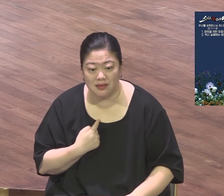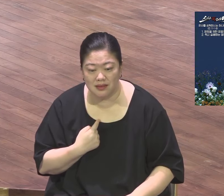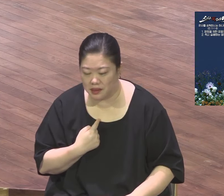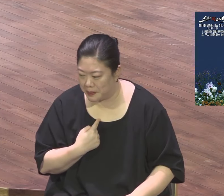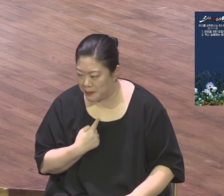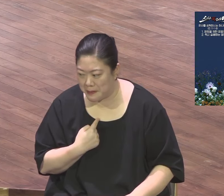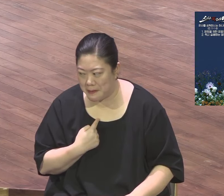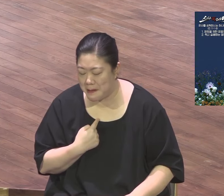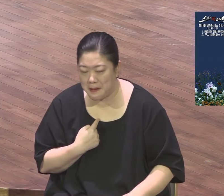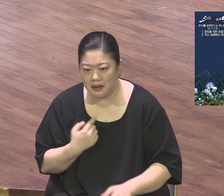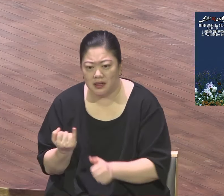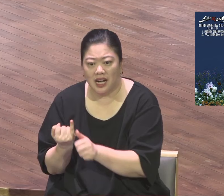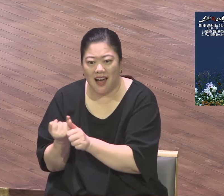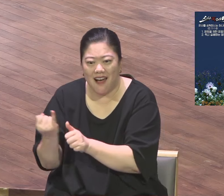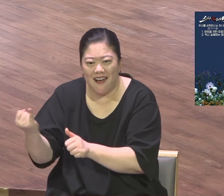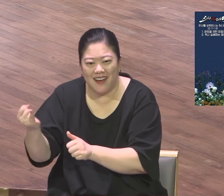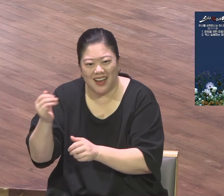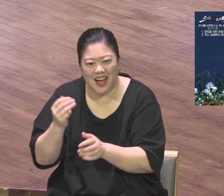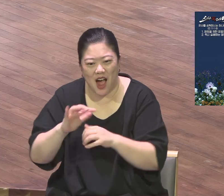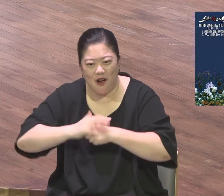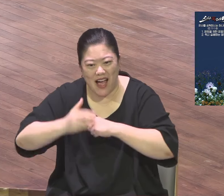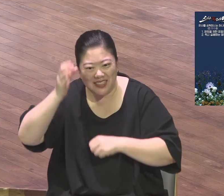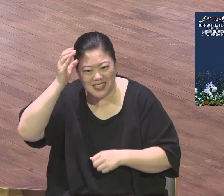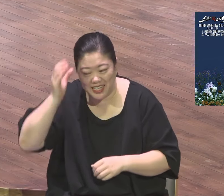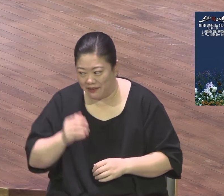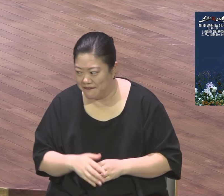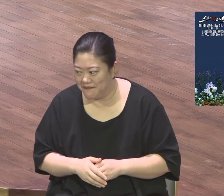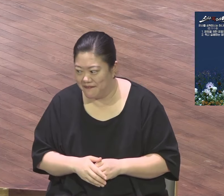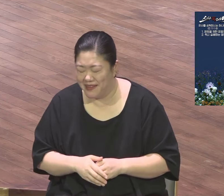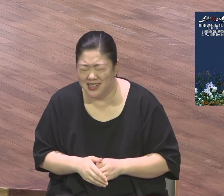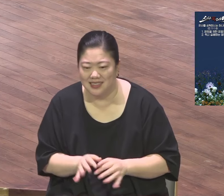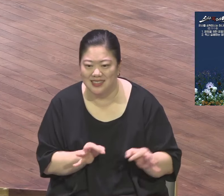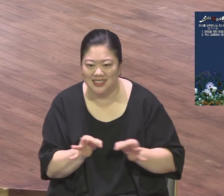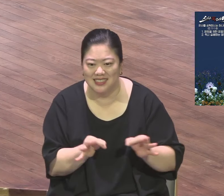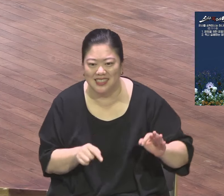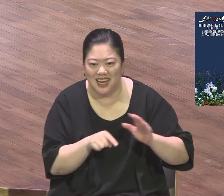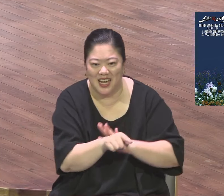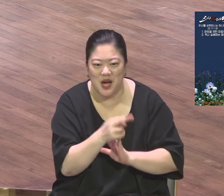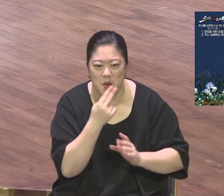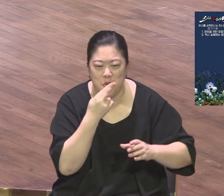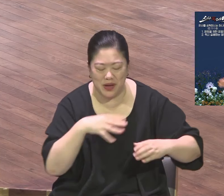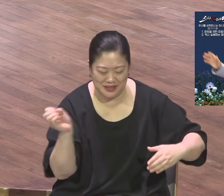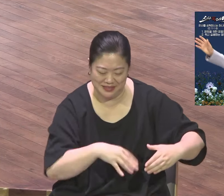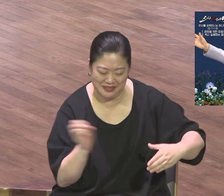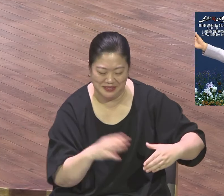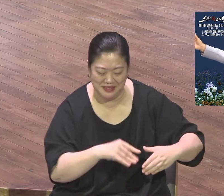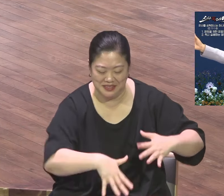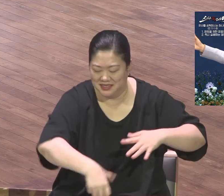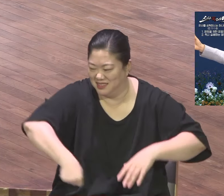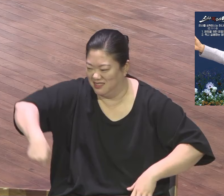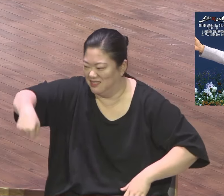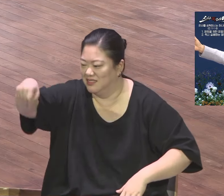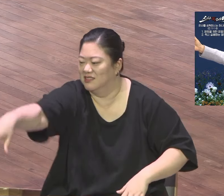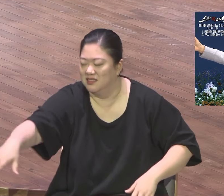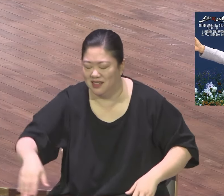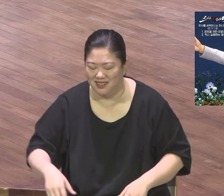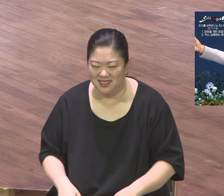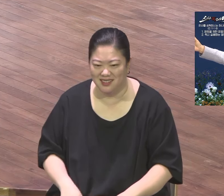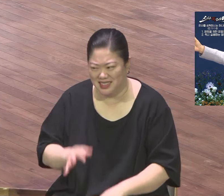주의 종들이 너무 소중하니까 주의 종들이 너무 귀하니까 무슨 행사 마쳤다 극동호텔 그